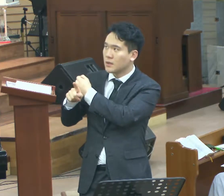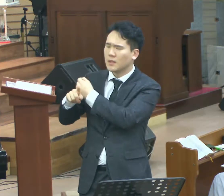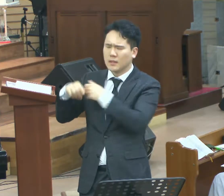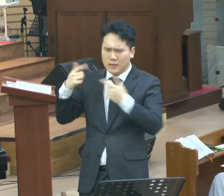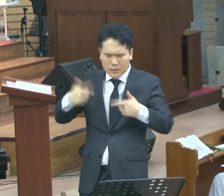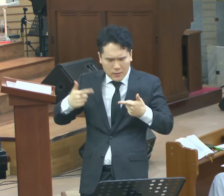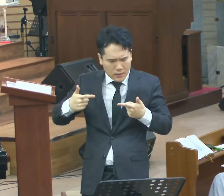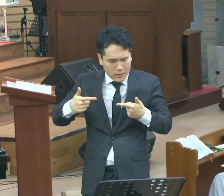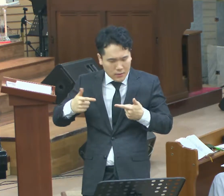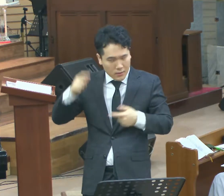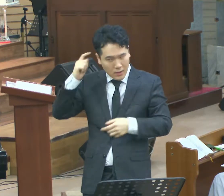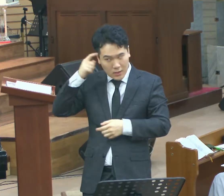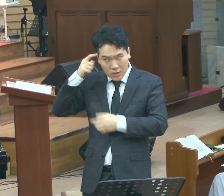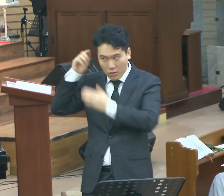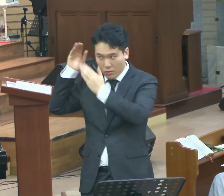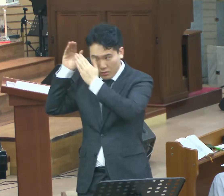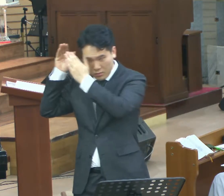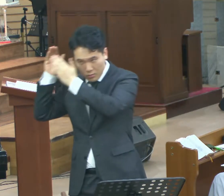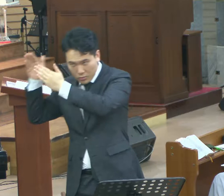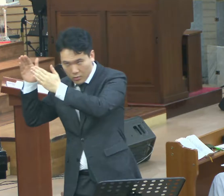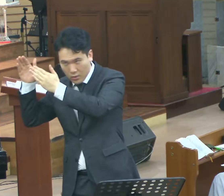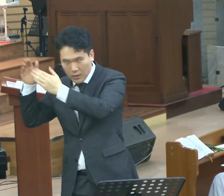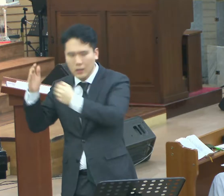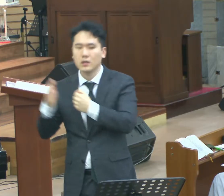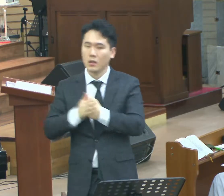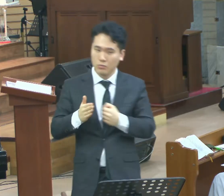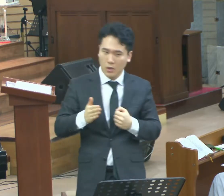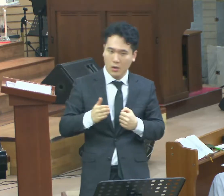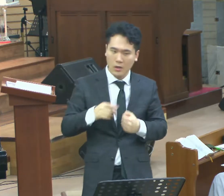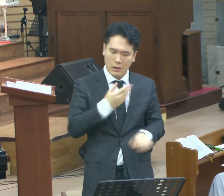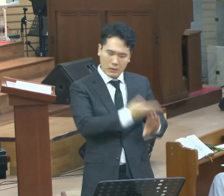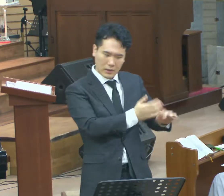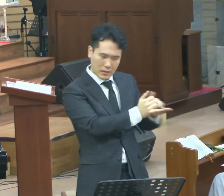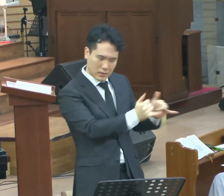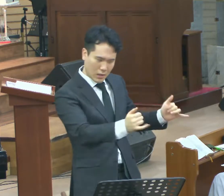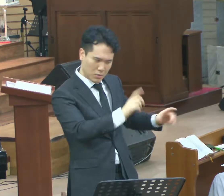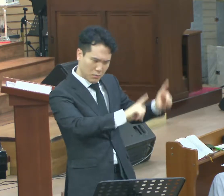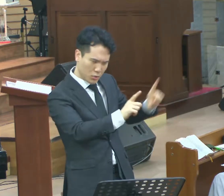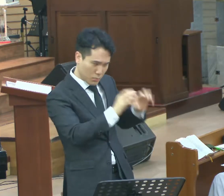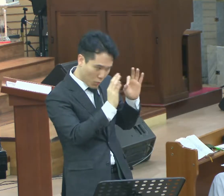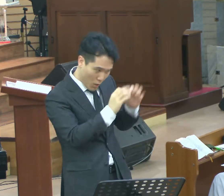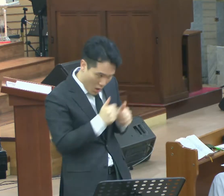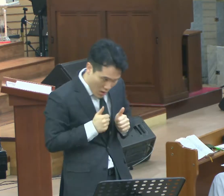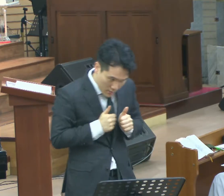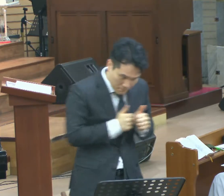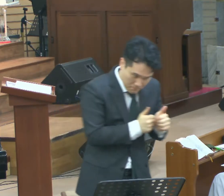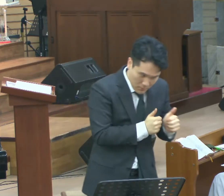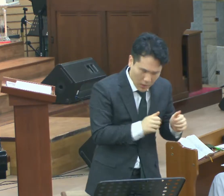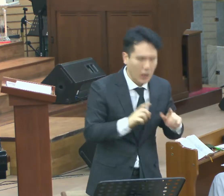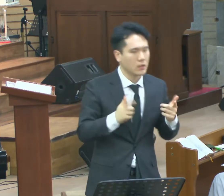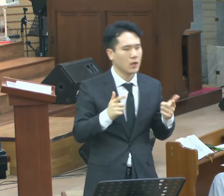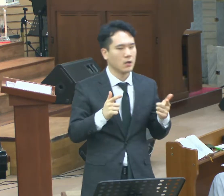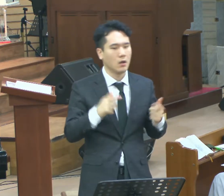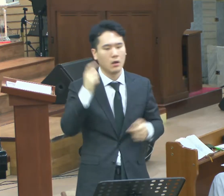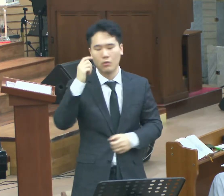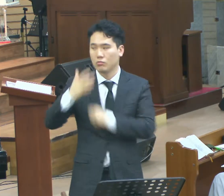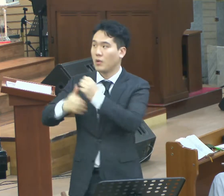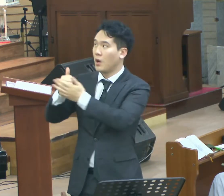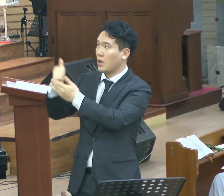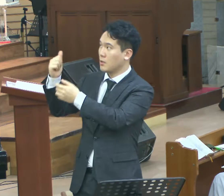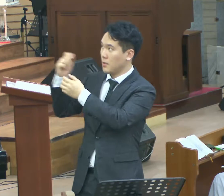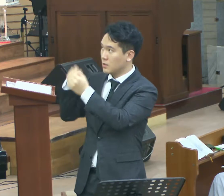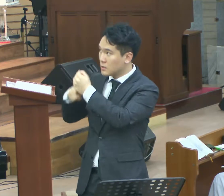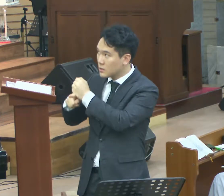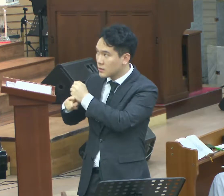하나님의 뜻에 먼저 반응하고 싶은 열정이 있어서 그런 거예요. 예수님이 이 땅에 오셨을 때 예수님은